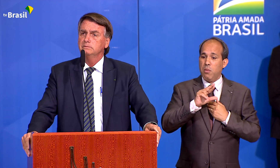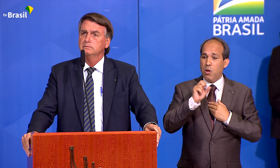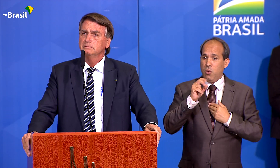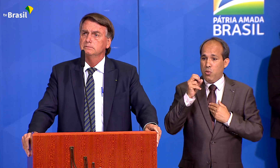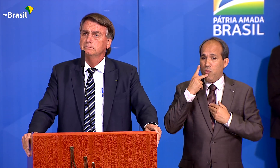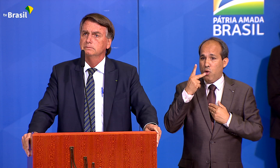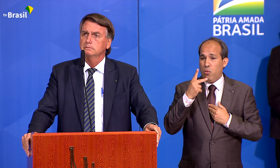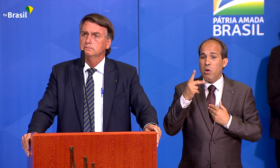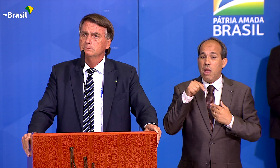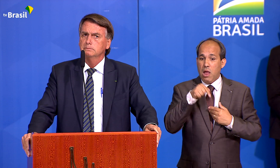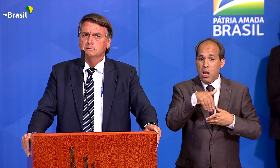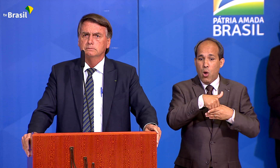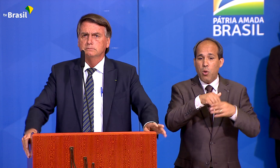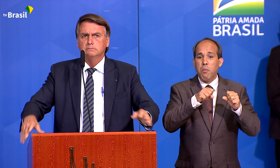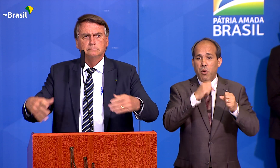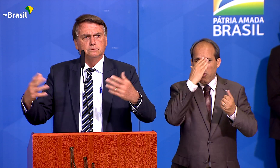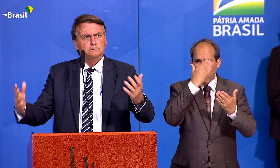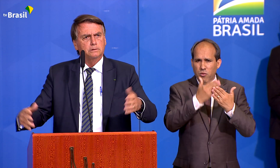aconteceu